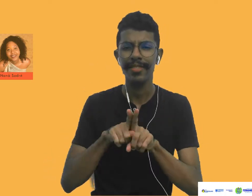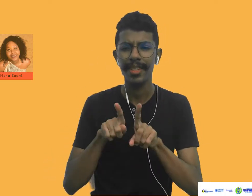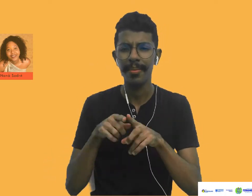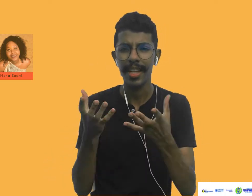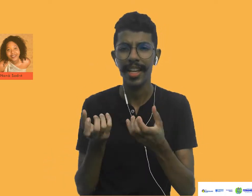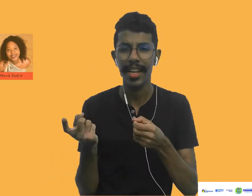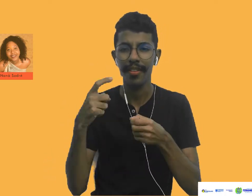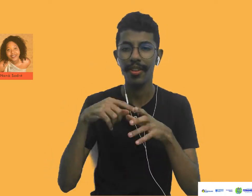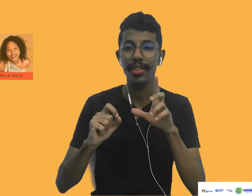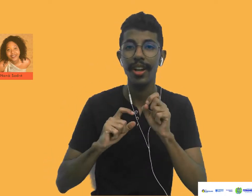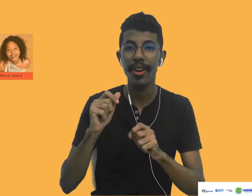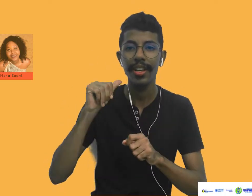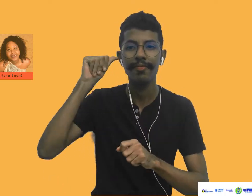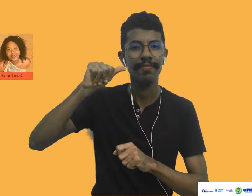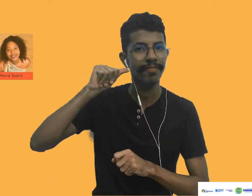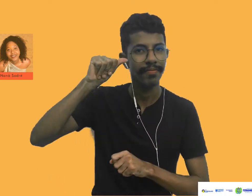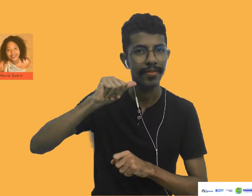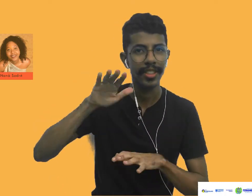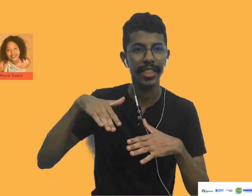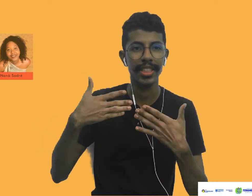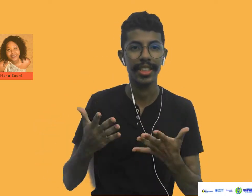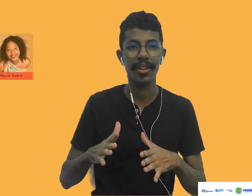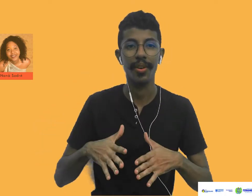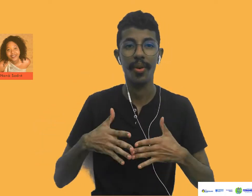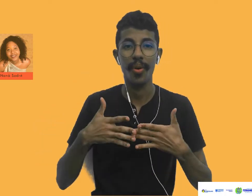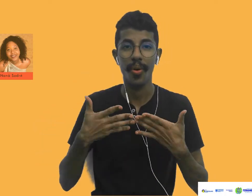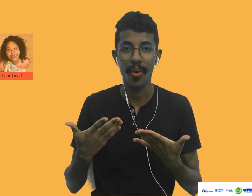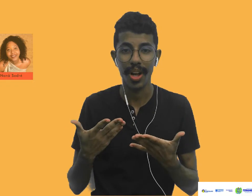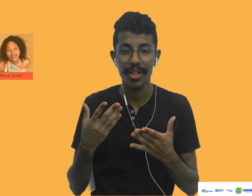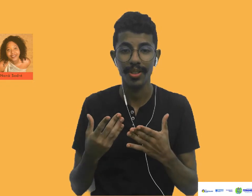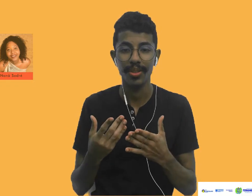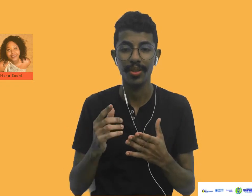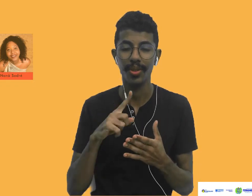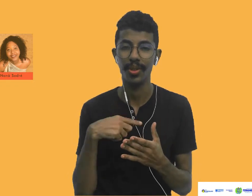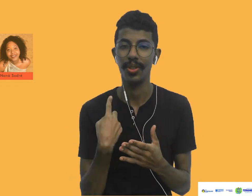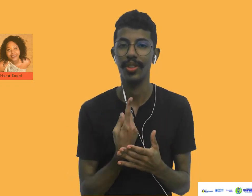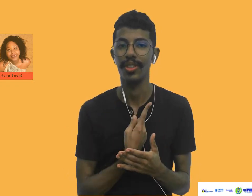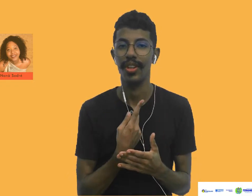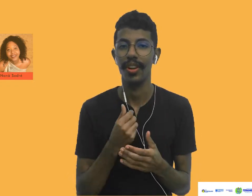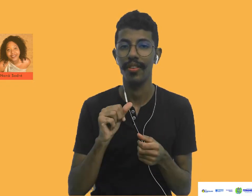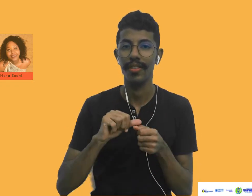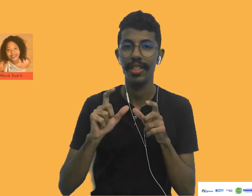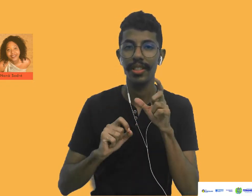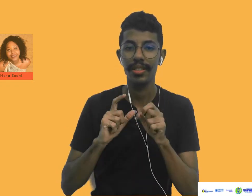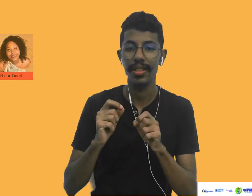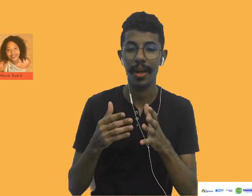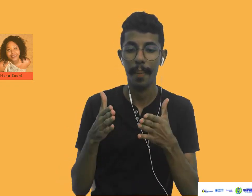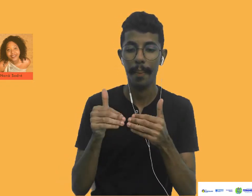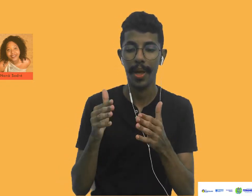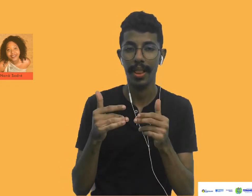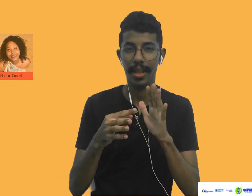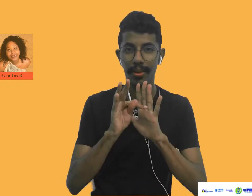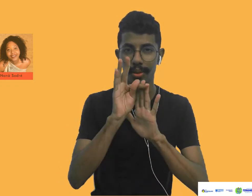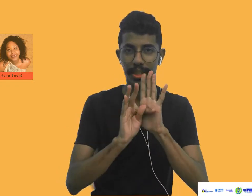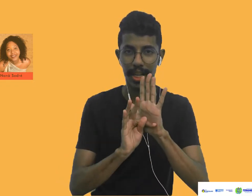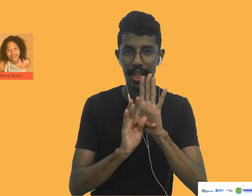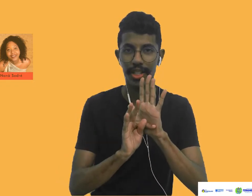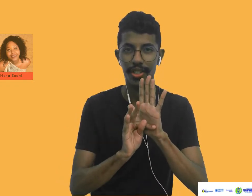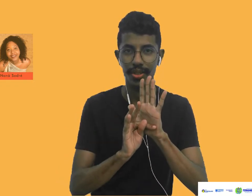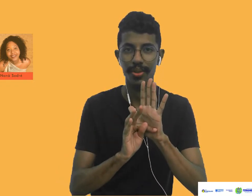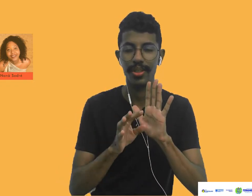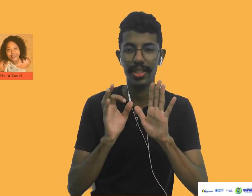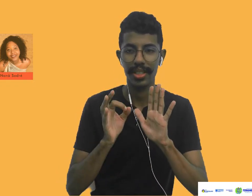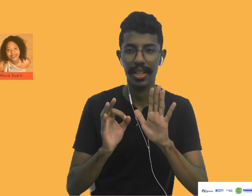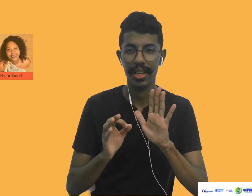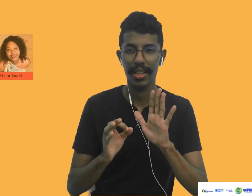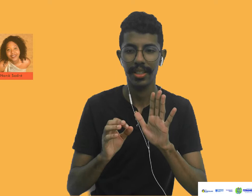também estava querendo voltar a atuar. Aí foi quando nós pedimos um texto, eu pedi um